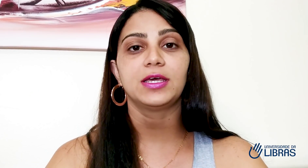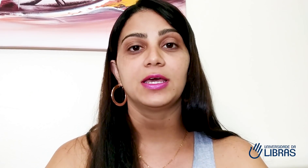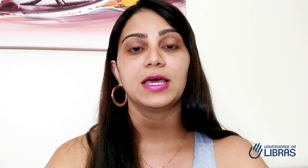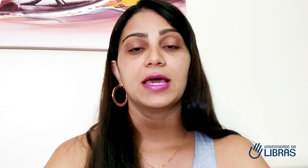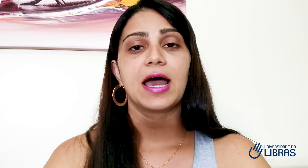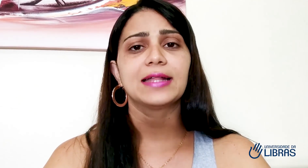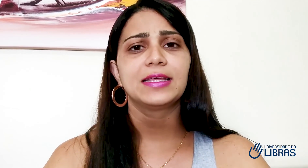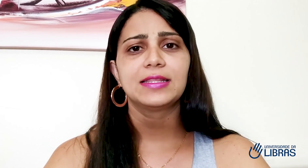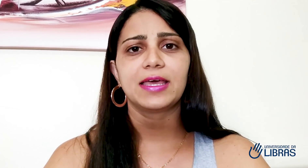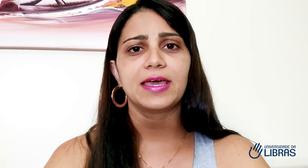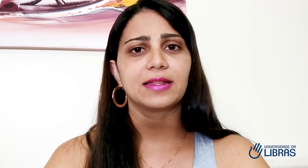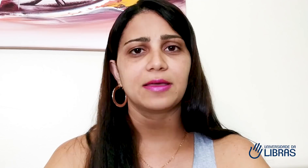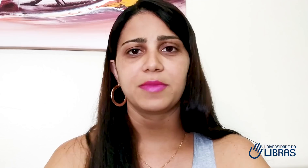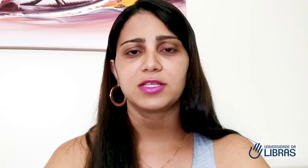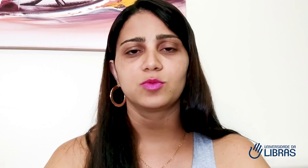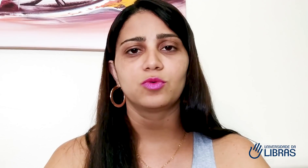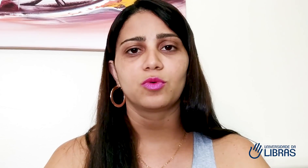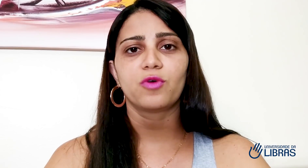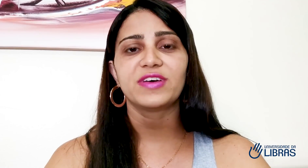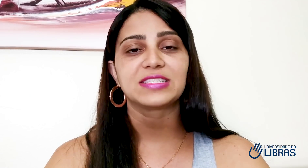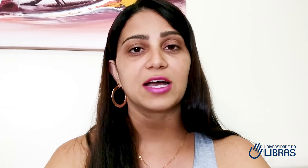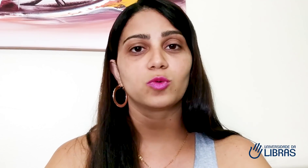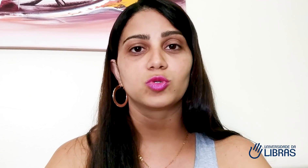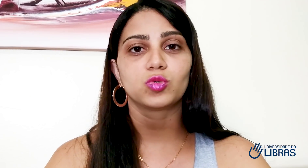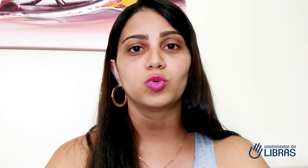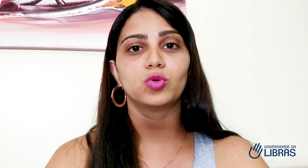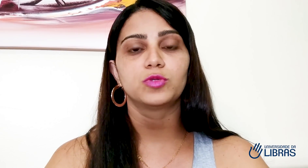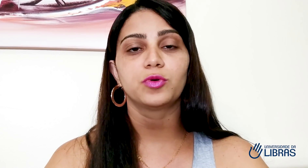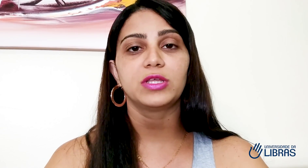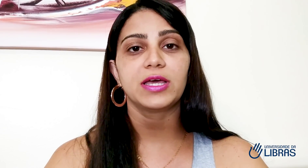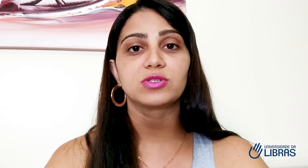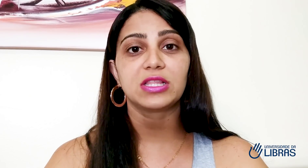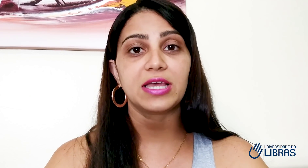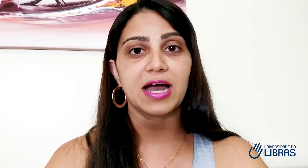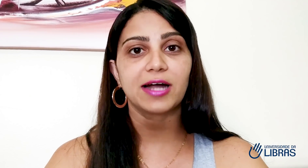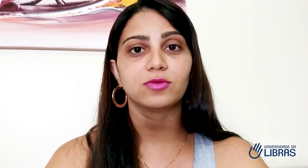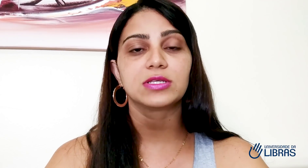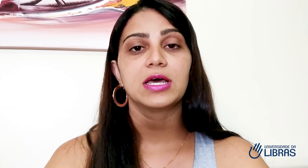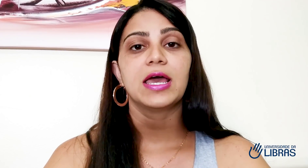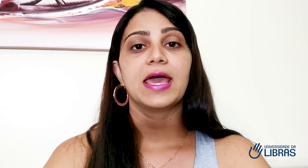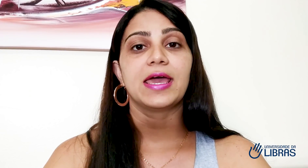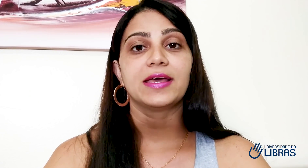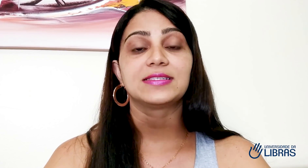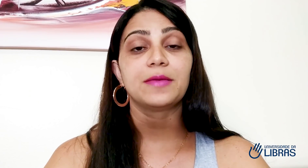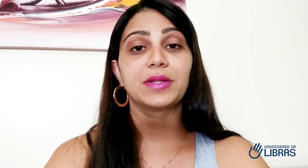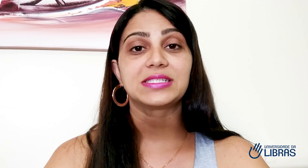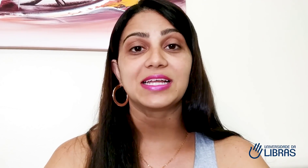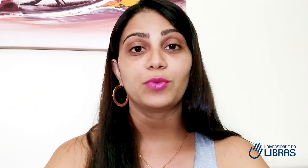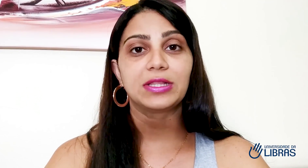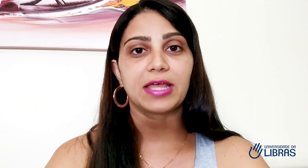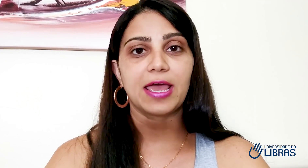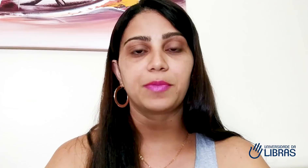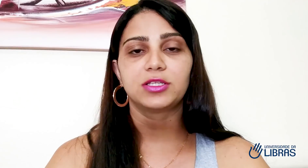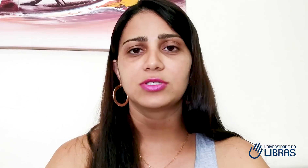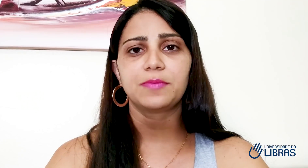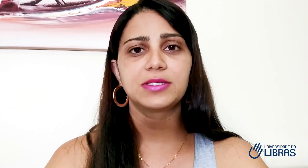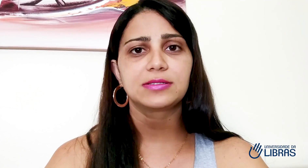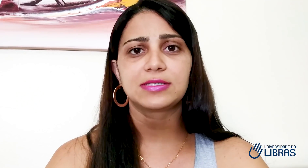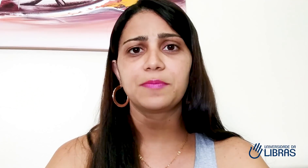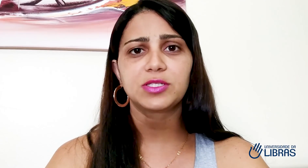Poder atender, até mesmo conversar com surdos, poder auxiliá-los, sem precisar de um intérprete. Eu sempre